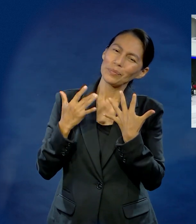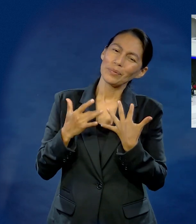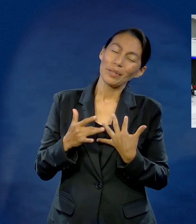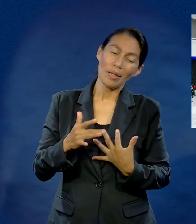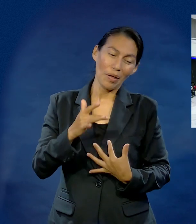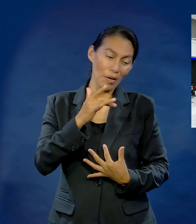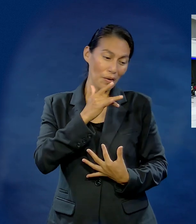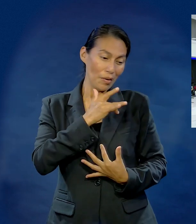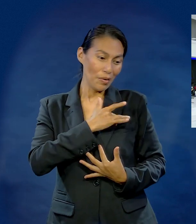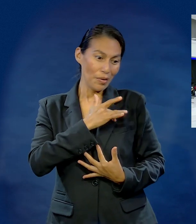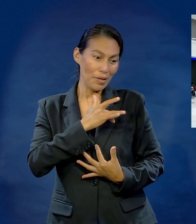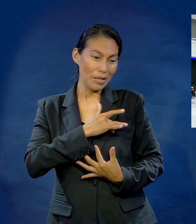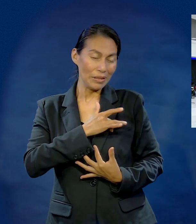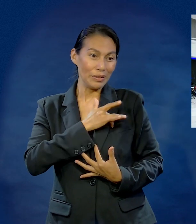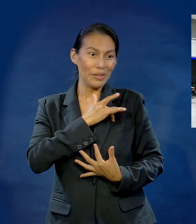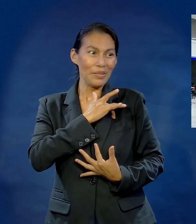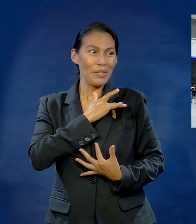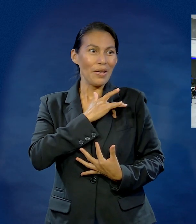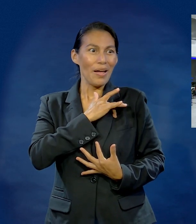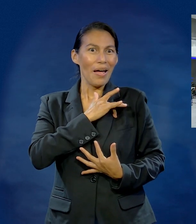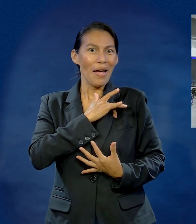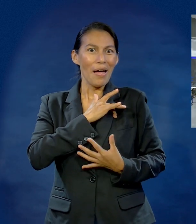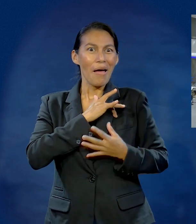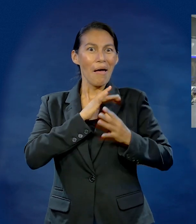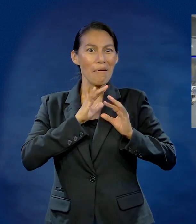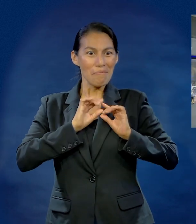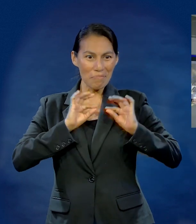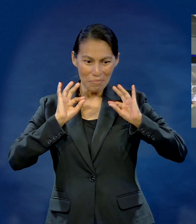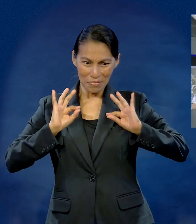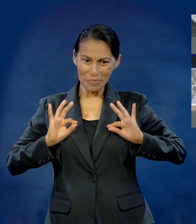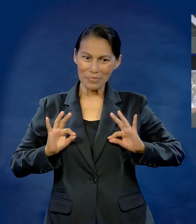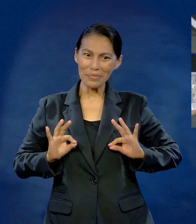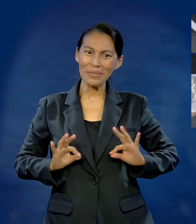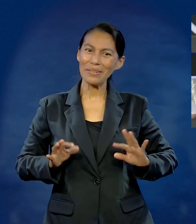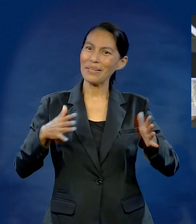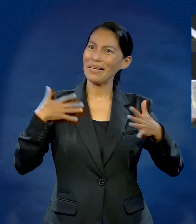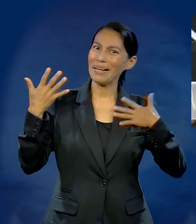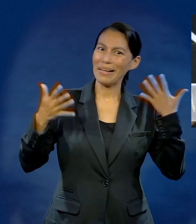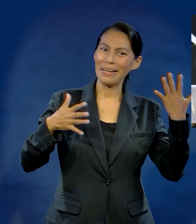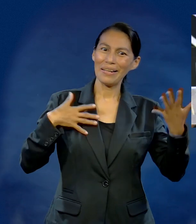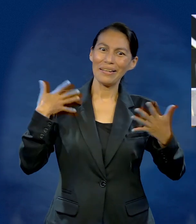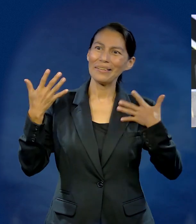pero te promete darte de su